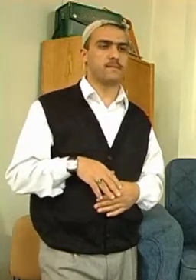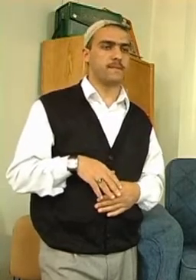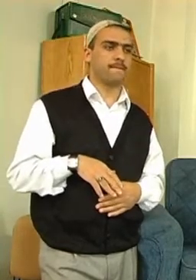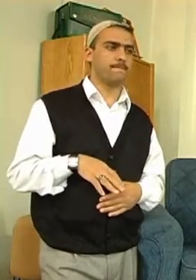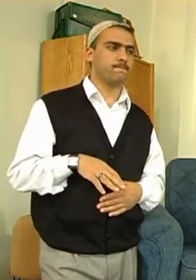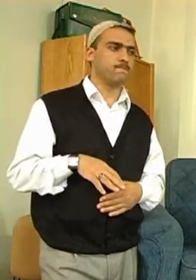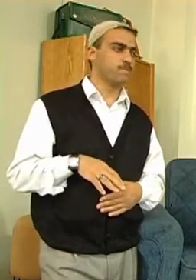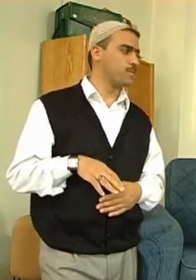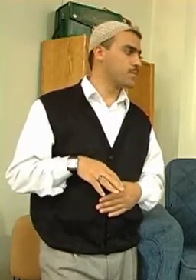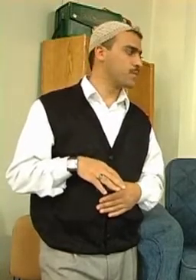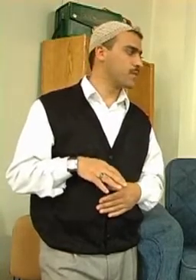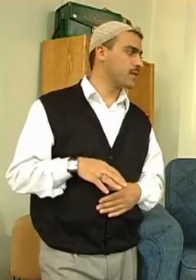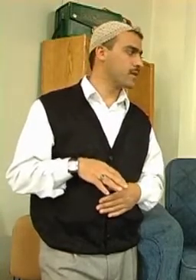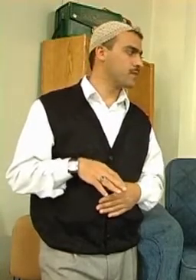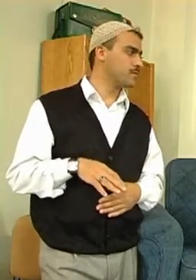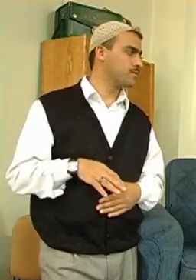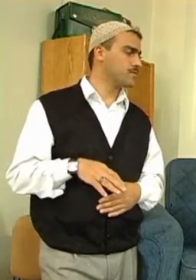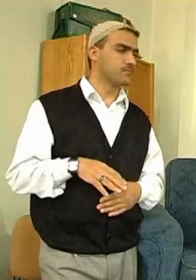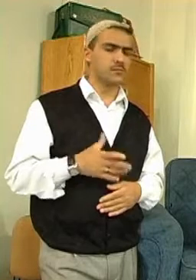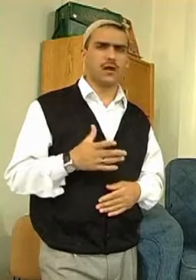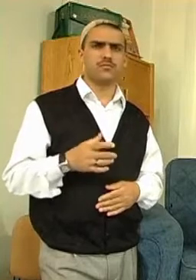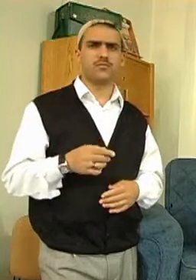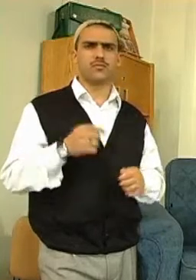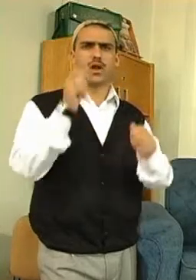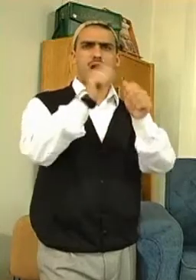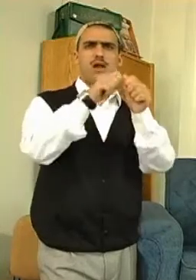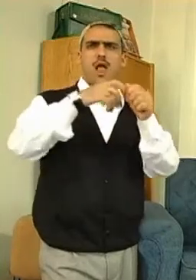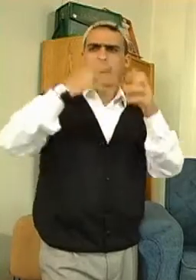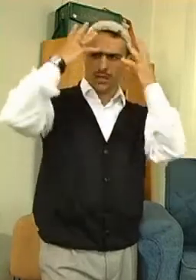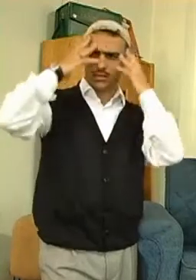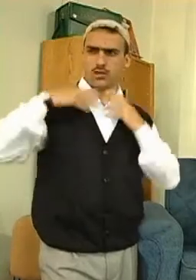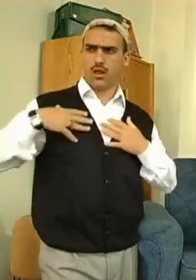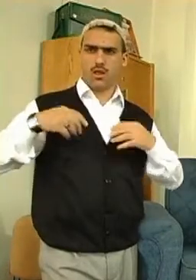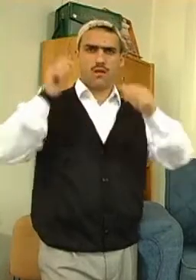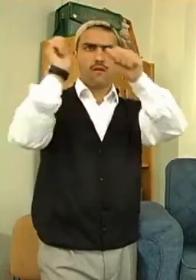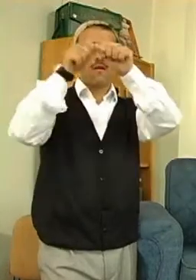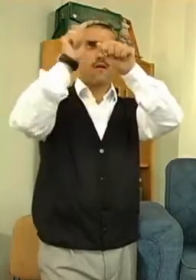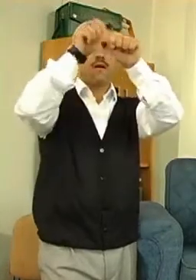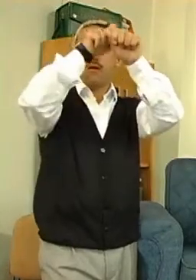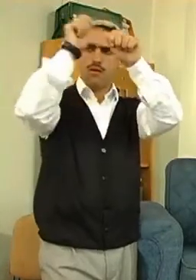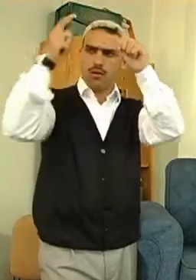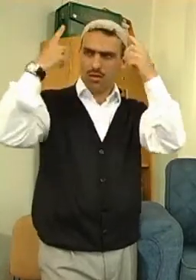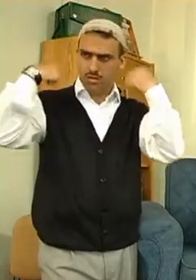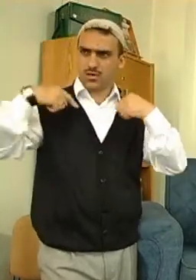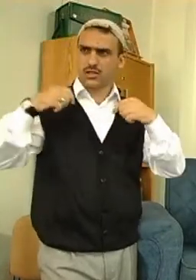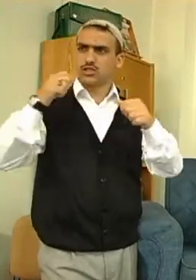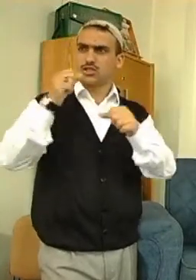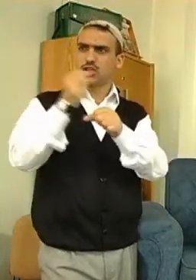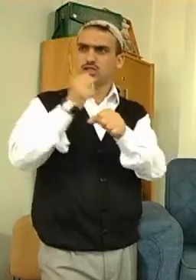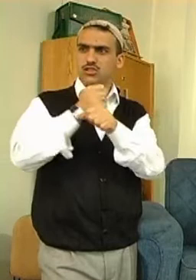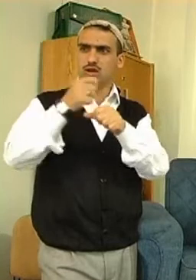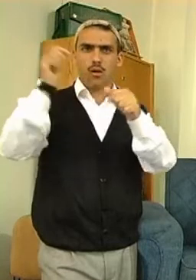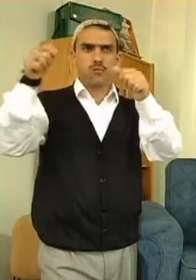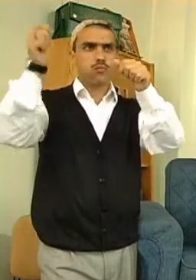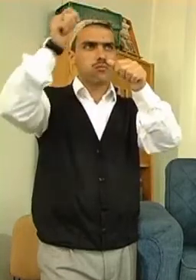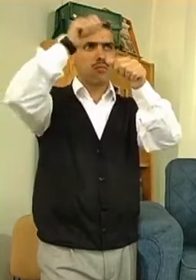da değmiyor. Tabii. Bir heykel yapmış adam dünya çapında. Paha biçilmiyor. Ama taş nihayeti. Taşın